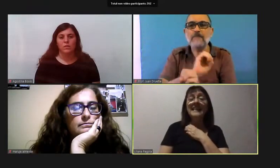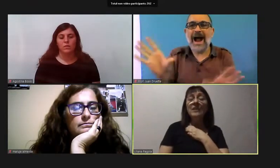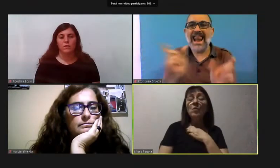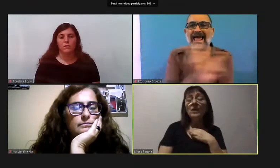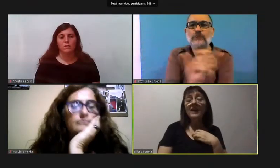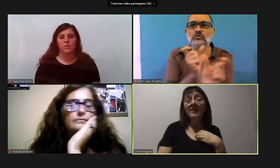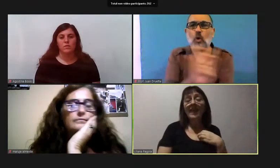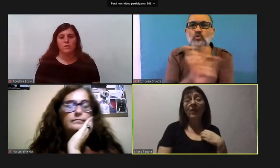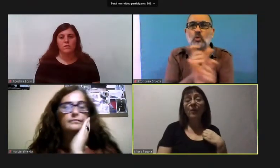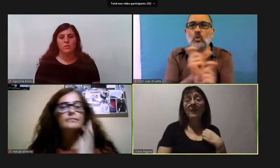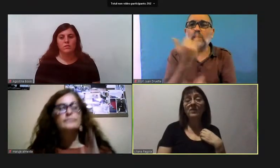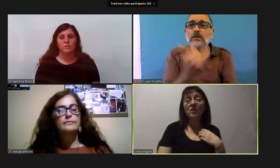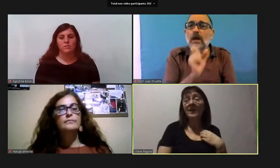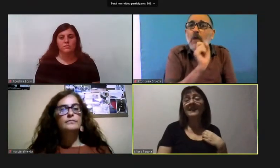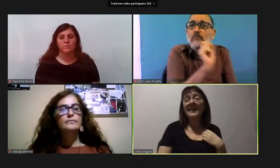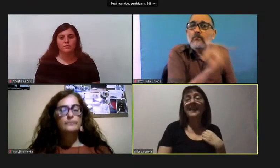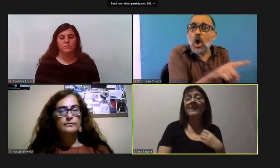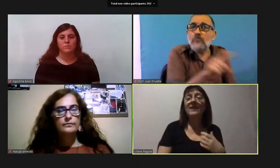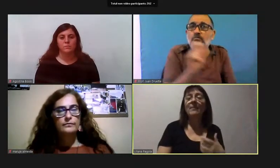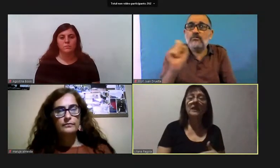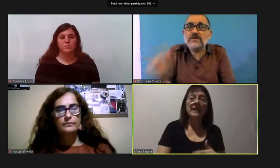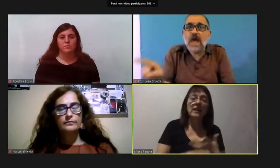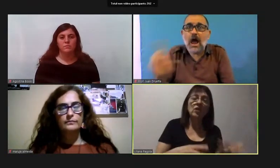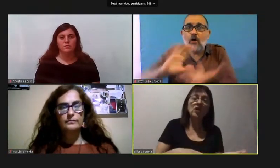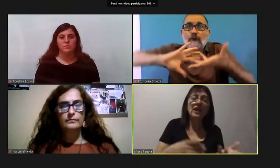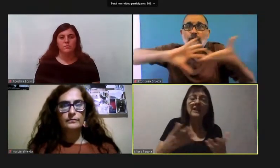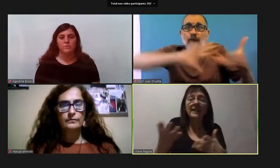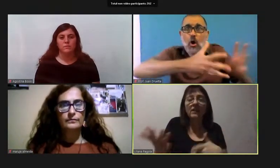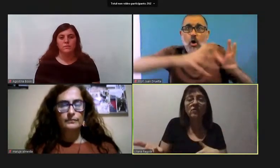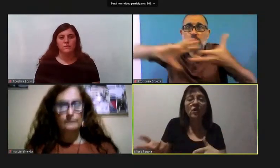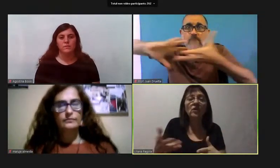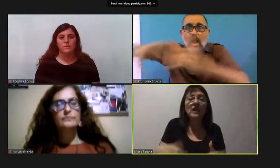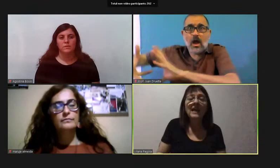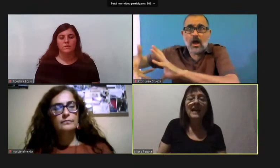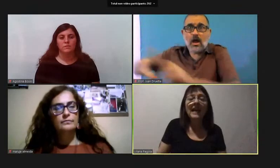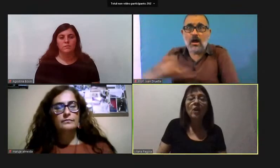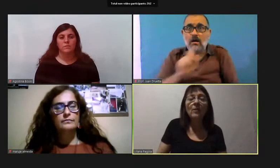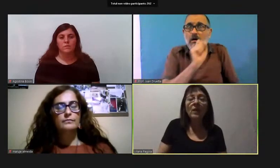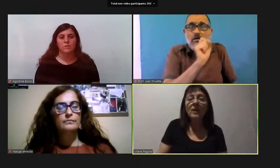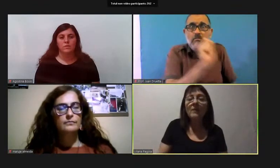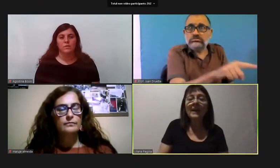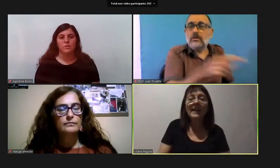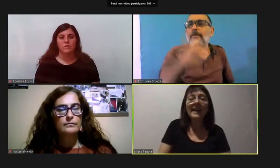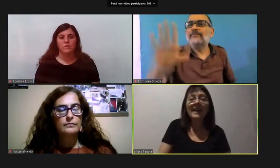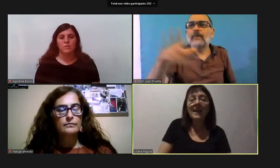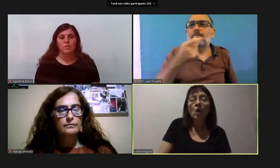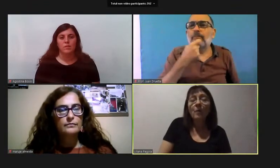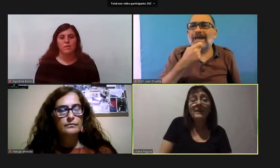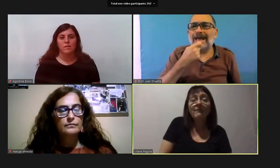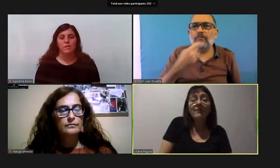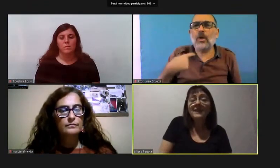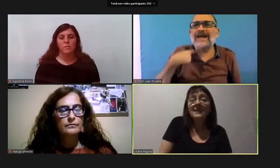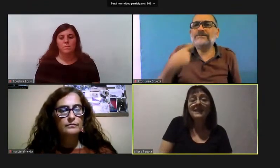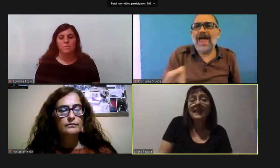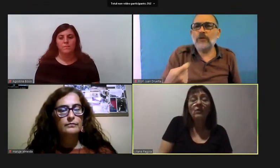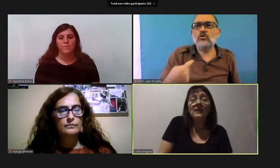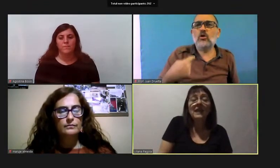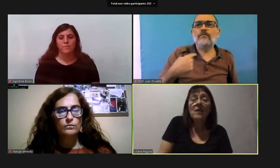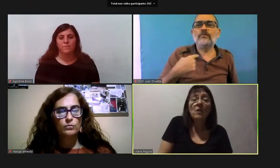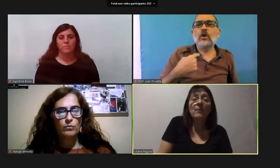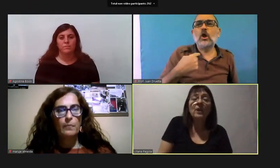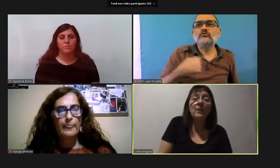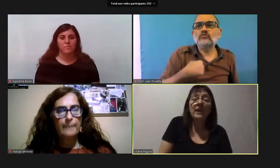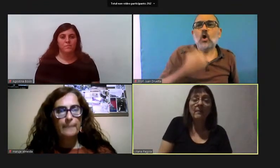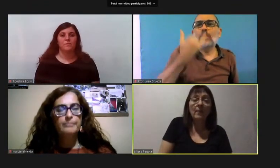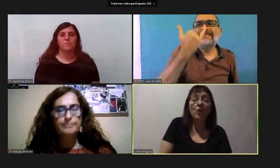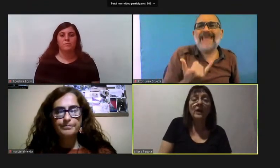Entonces, ninguna de las dos personas, es que, digamos, ni los oyentes ni los sordos, es como que de alguna manera cometen fallas en la otra